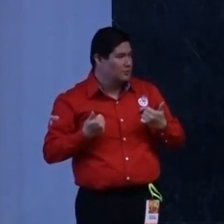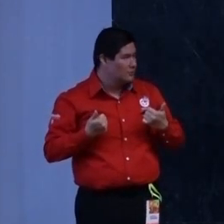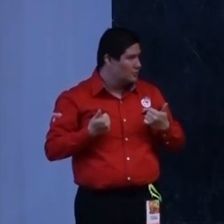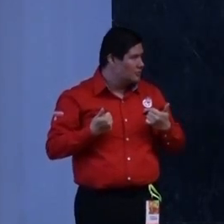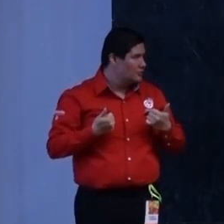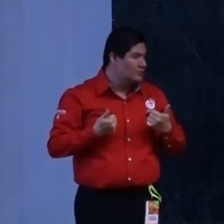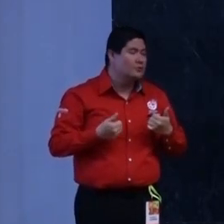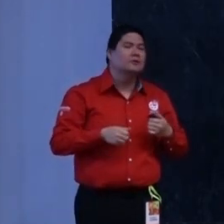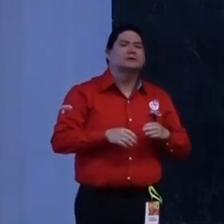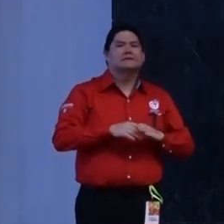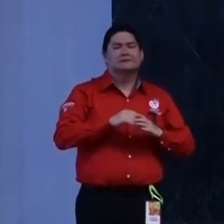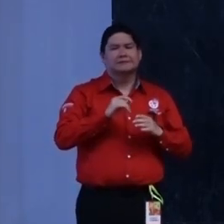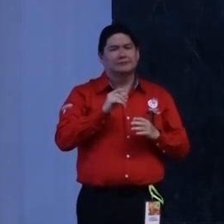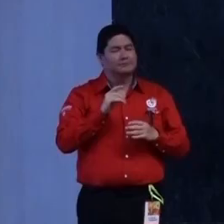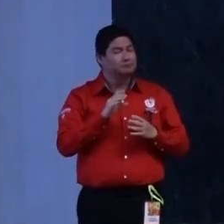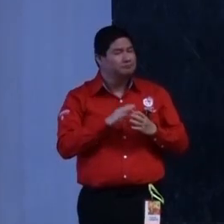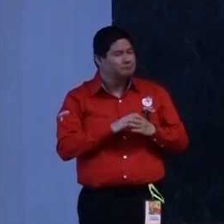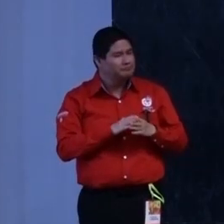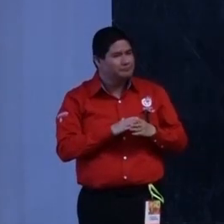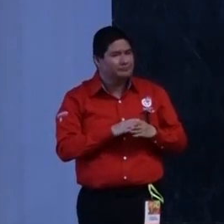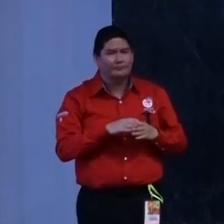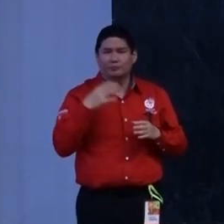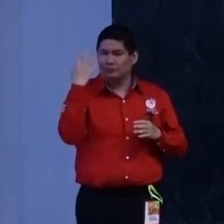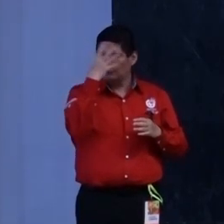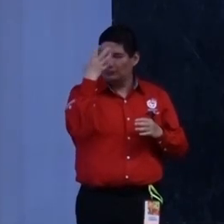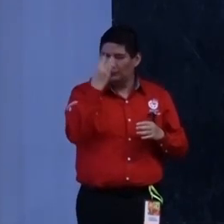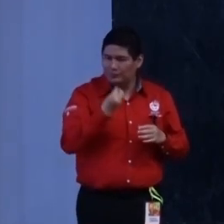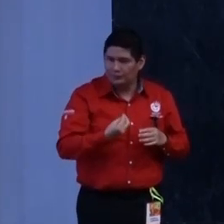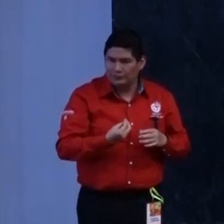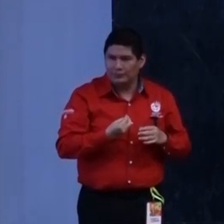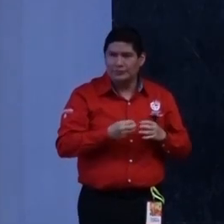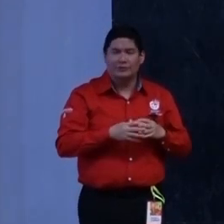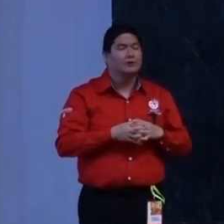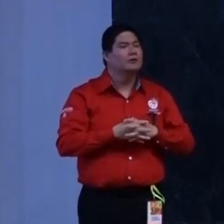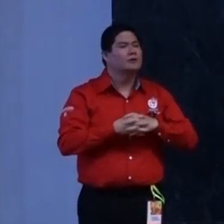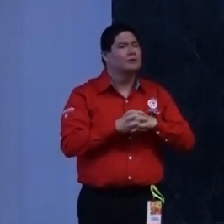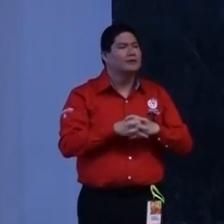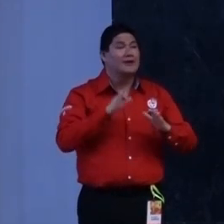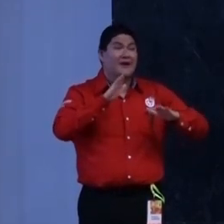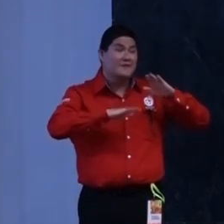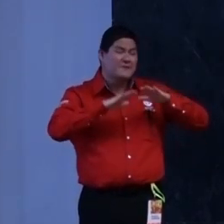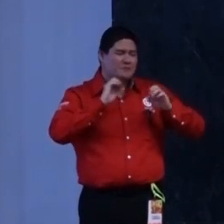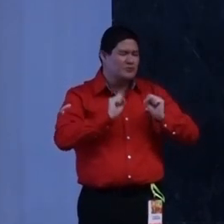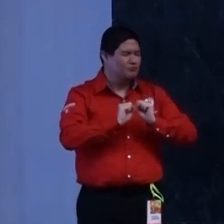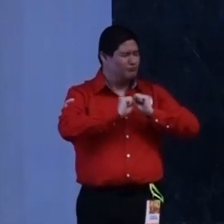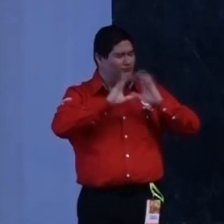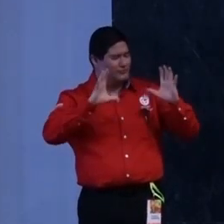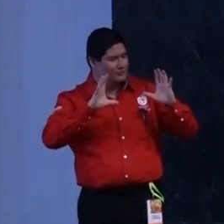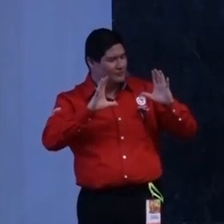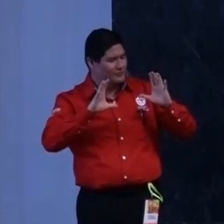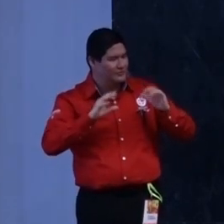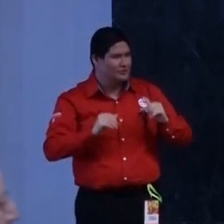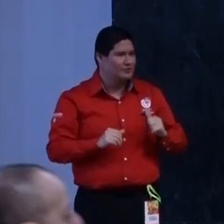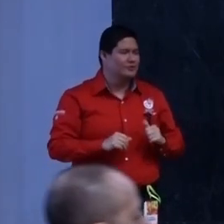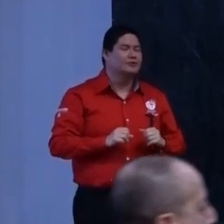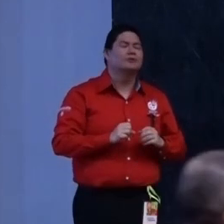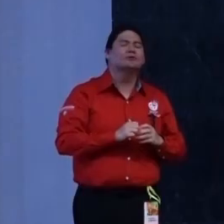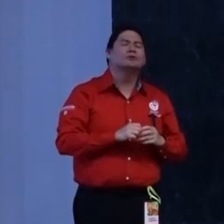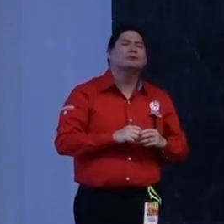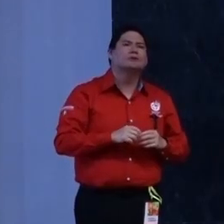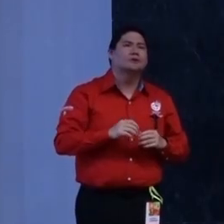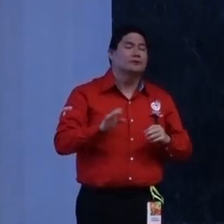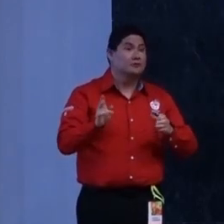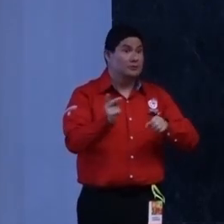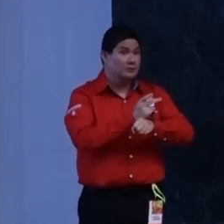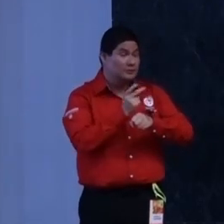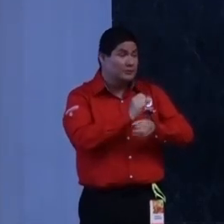es una de las etapas pues, más bonitas y más efervescentes y también a veces más explosivas. Y lo que pasa en mis salones de clases es que